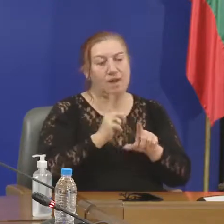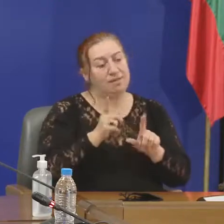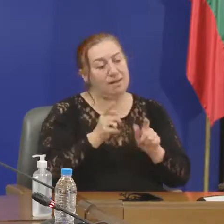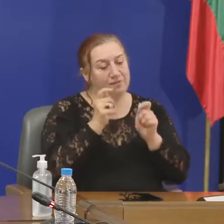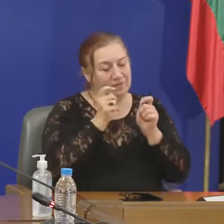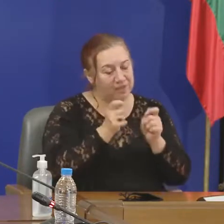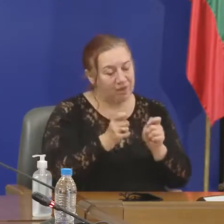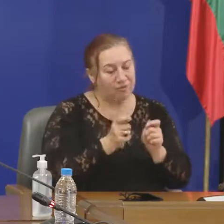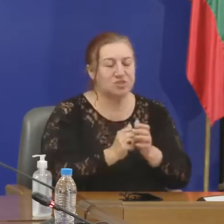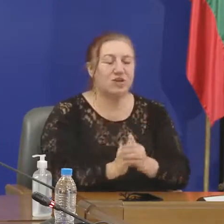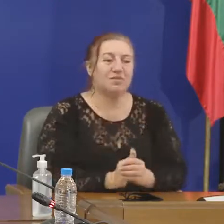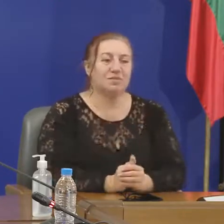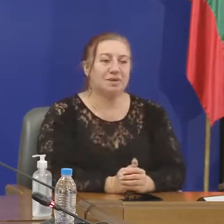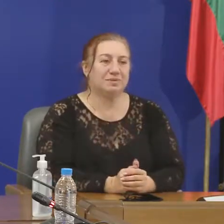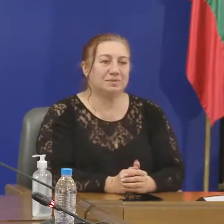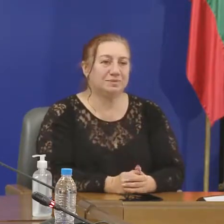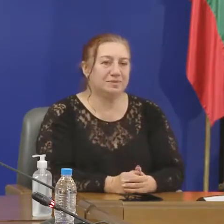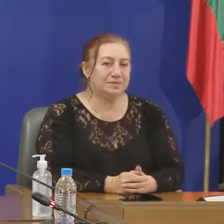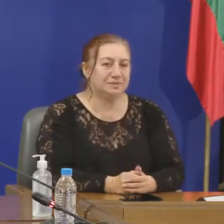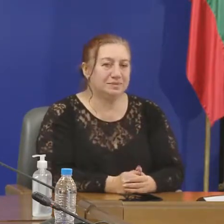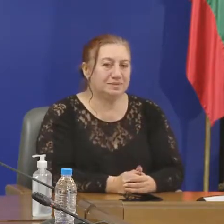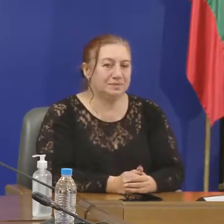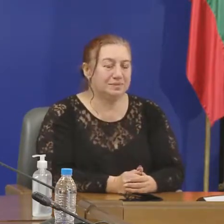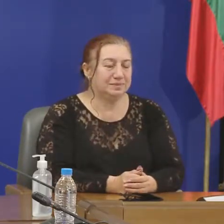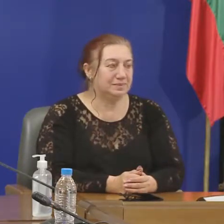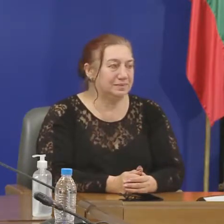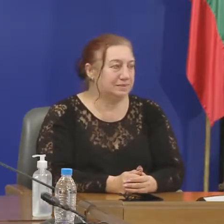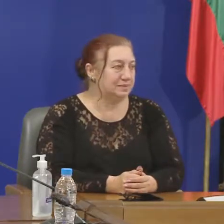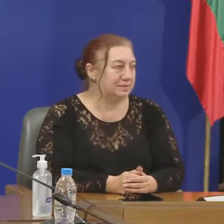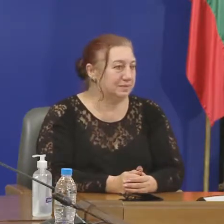има доверие. Благодаря ви.